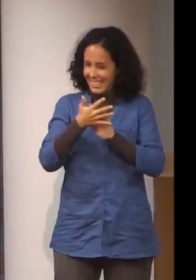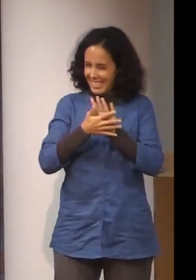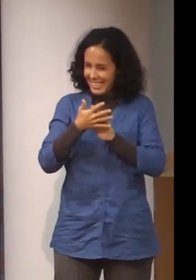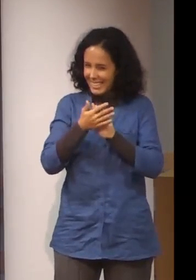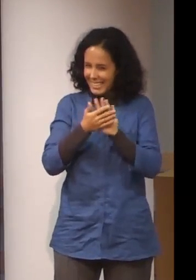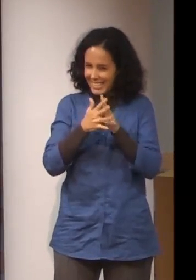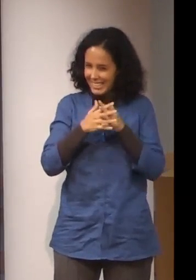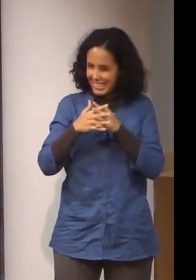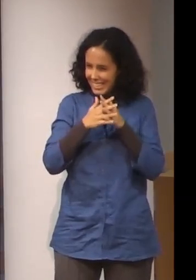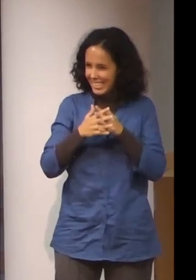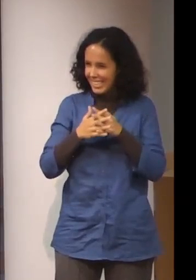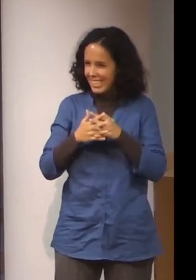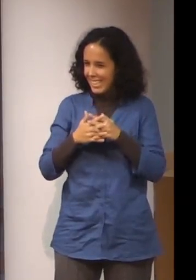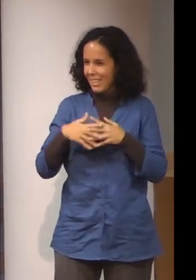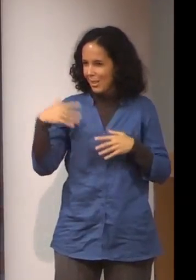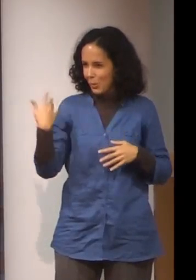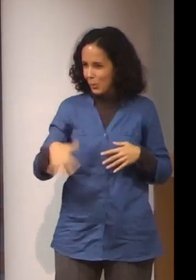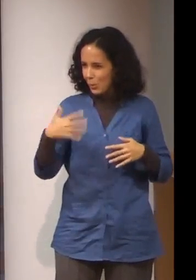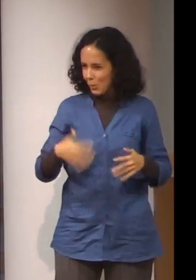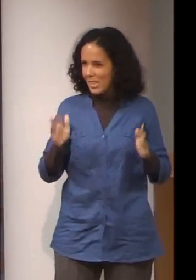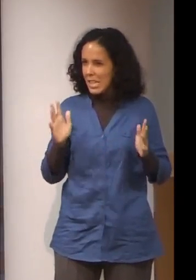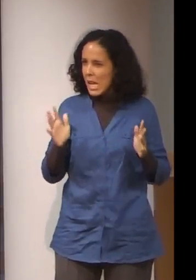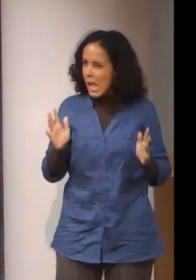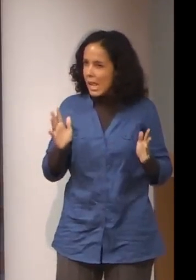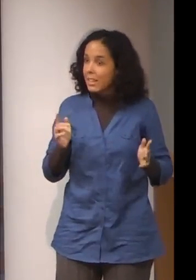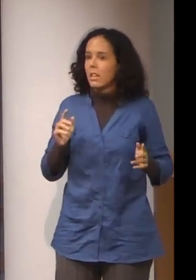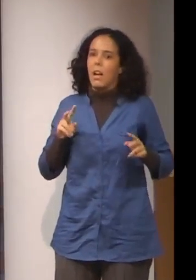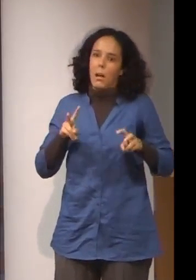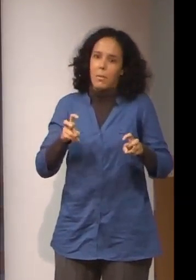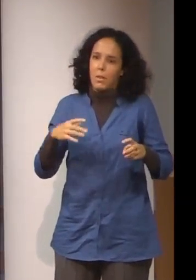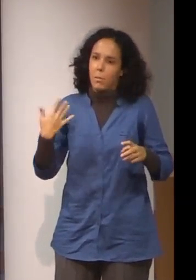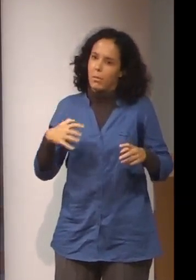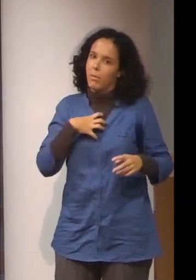Estuve durante 2 años aprendiendo dicha lengua.